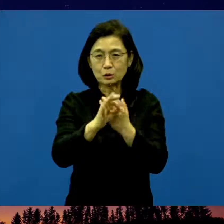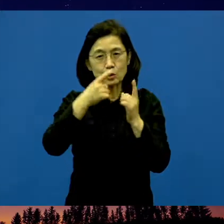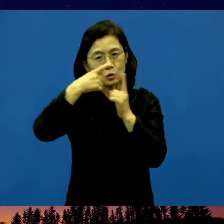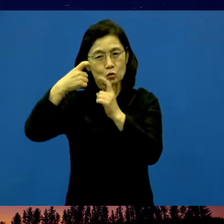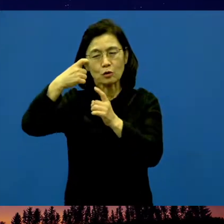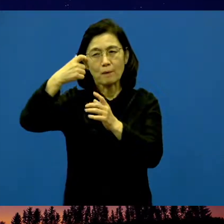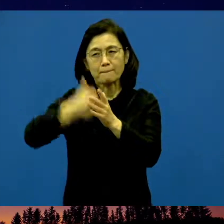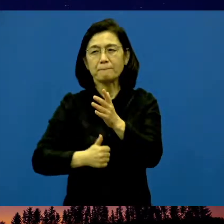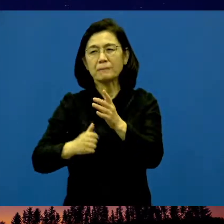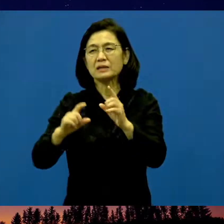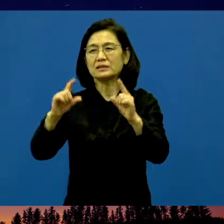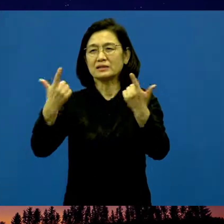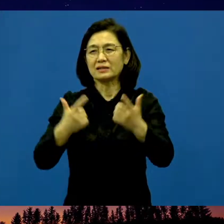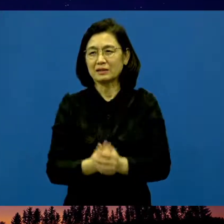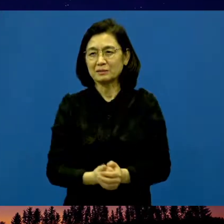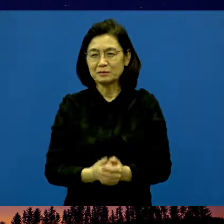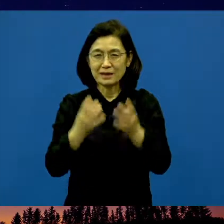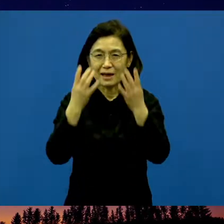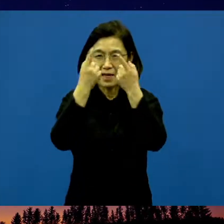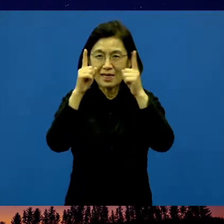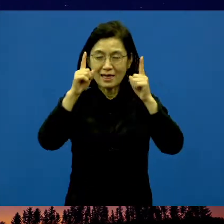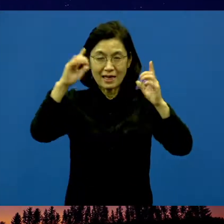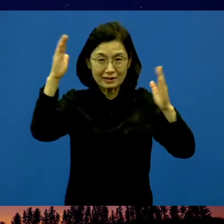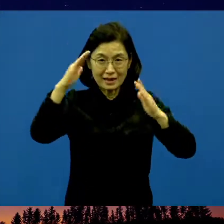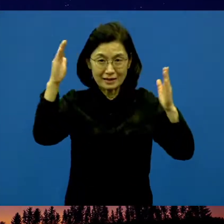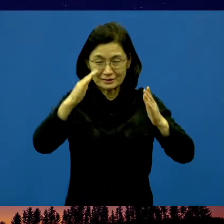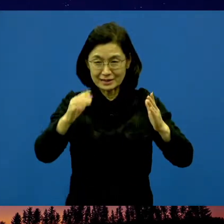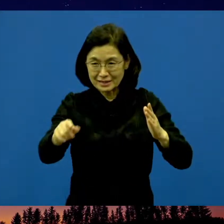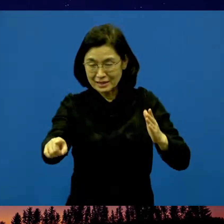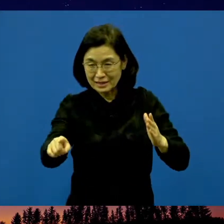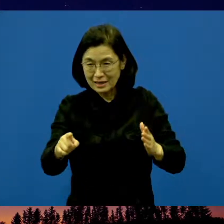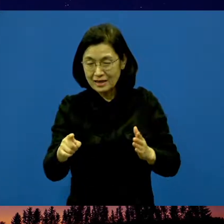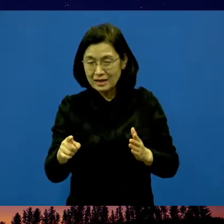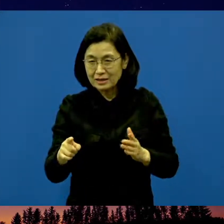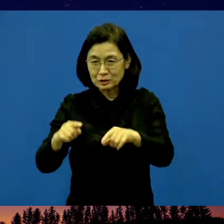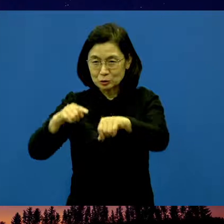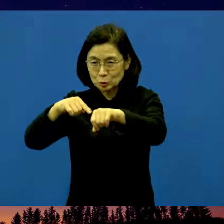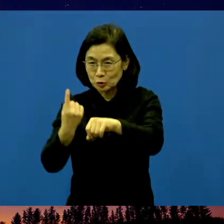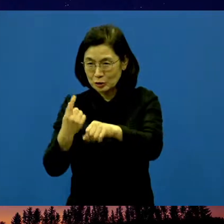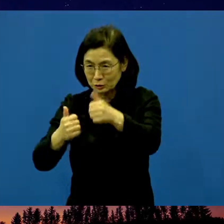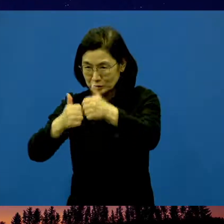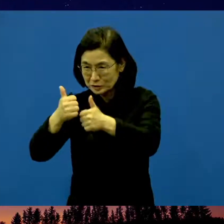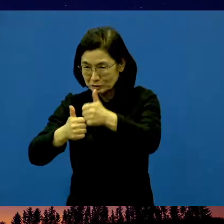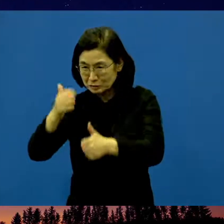대학생이 초등학교 시험에 울지 않죠. 왜 이렇게 어려운가?